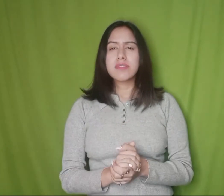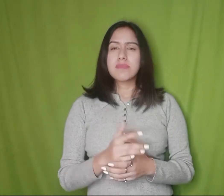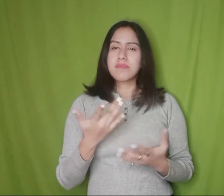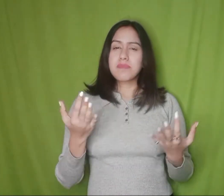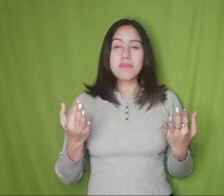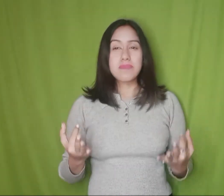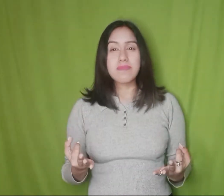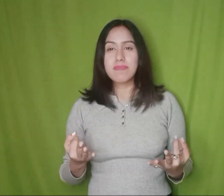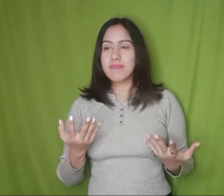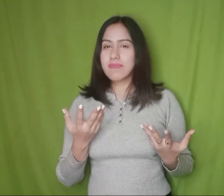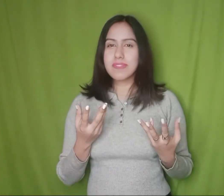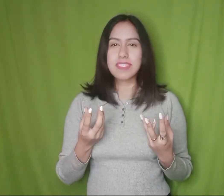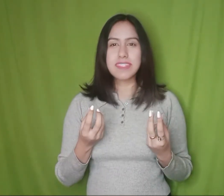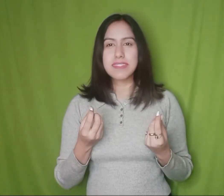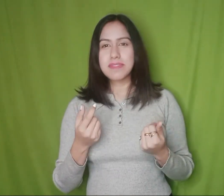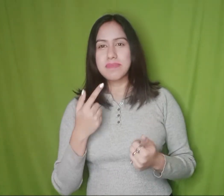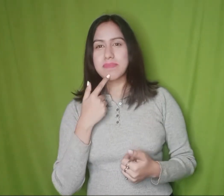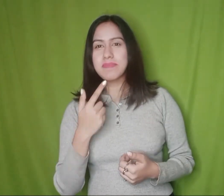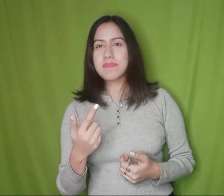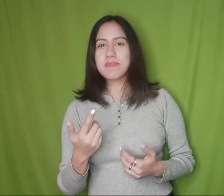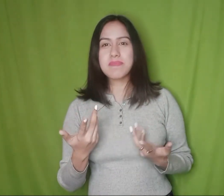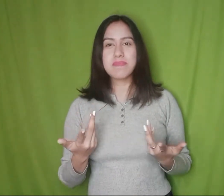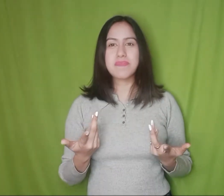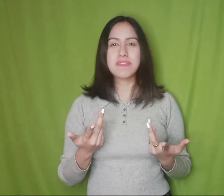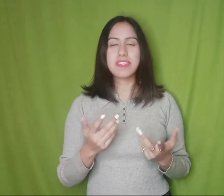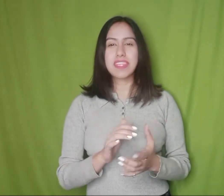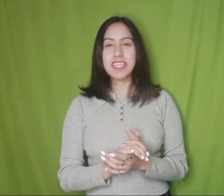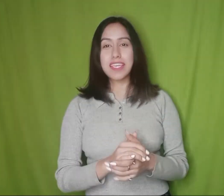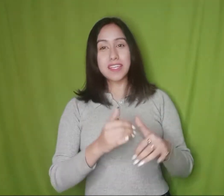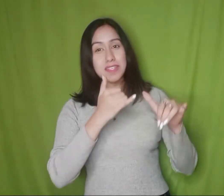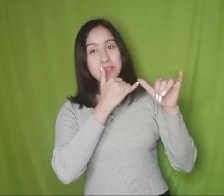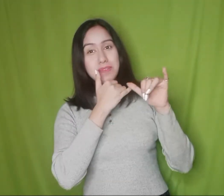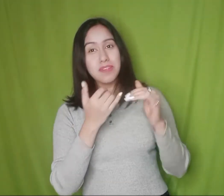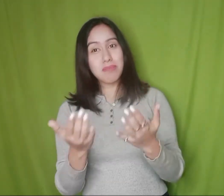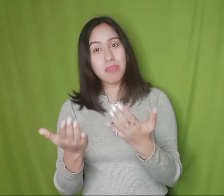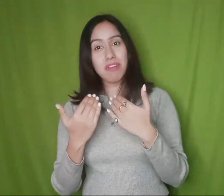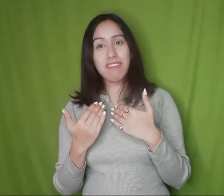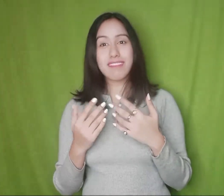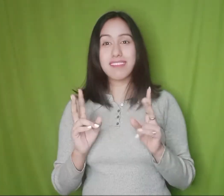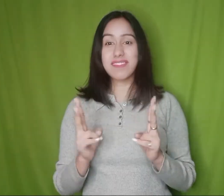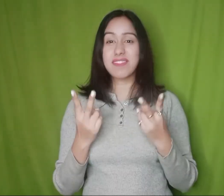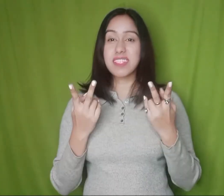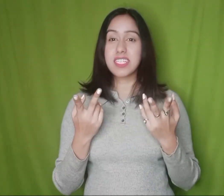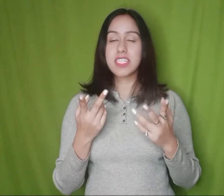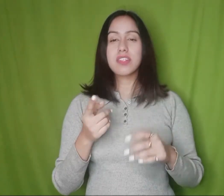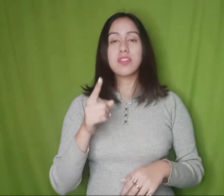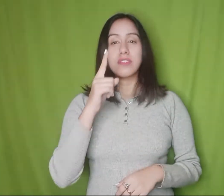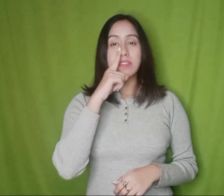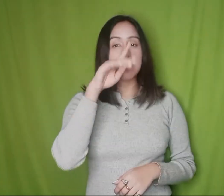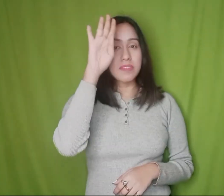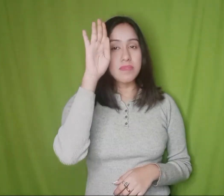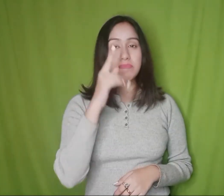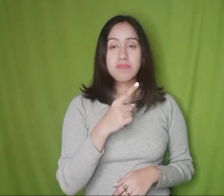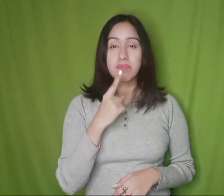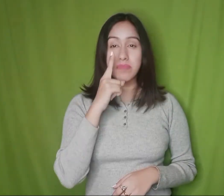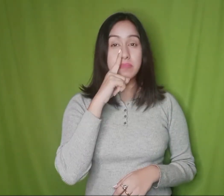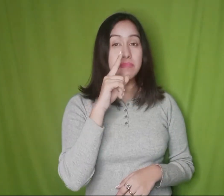पानी पानी हुई जा रही थी। कभी सुना है भला साधु संतों की रक्षा करने वाले राजपूत संत से उसकी मूर्ति मांग